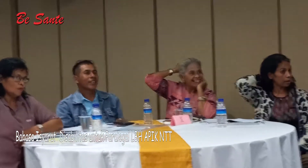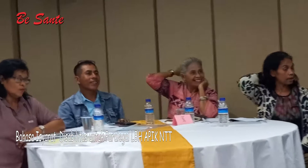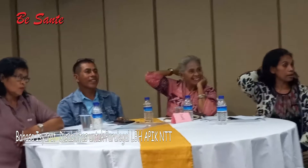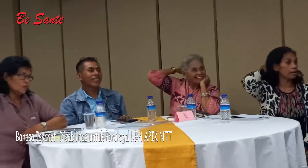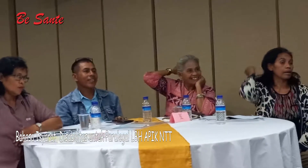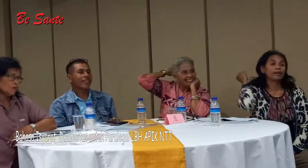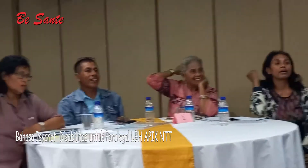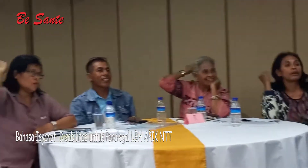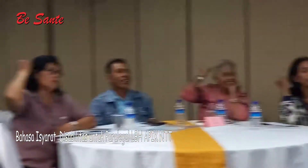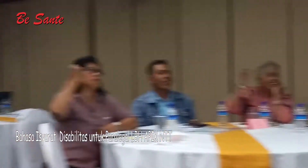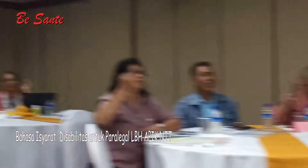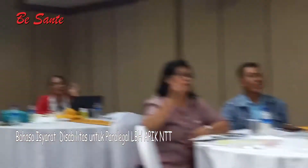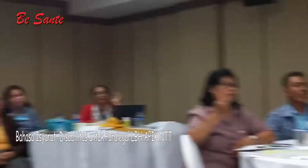Bisa. Tergantung mama pakai mana.